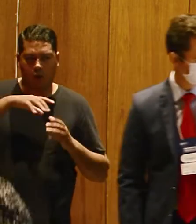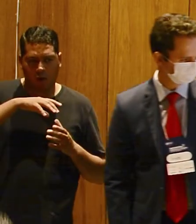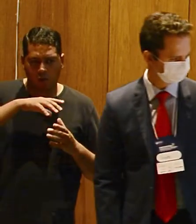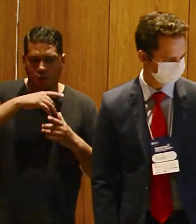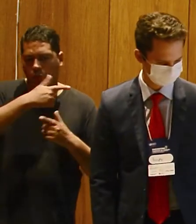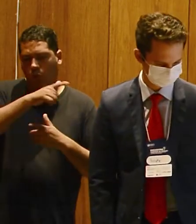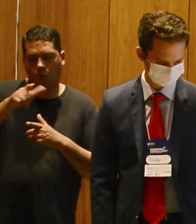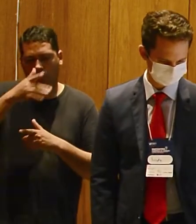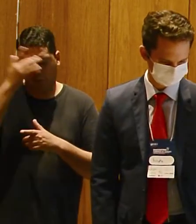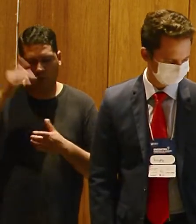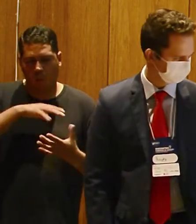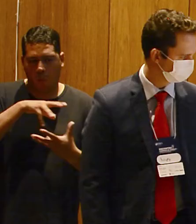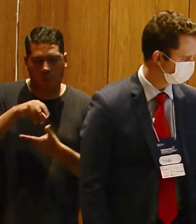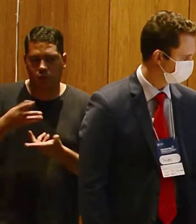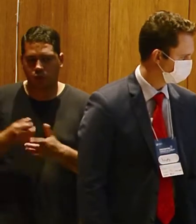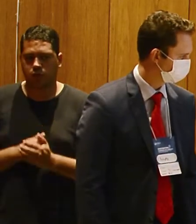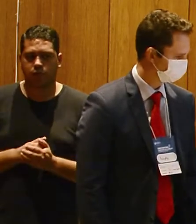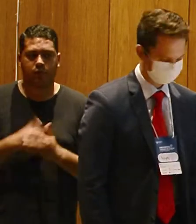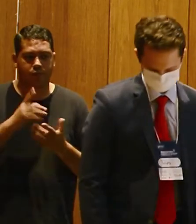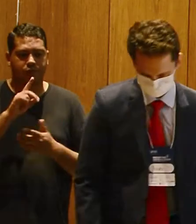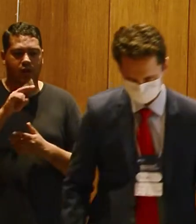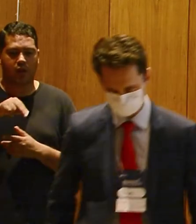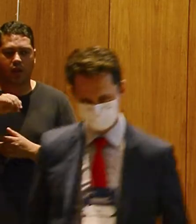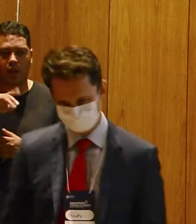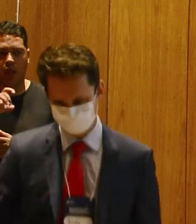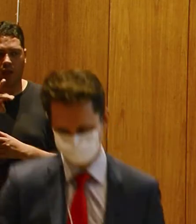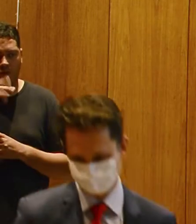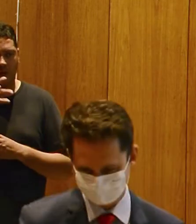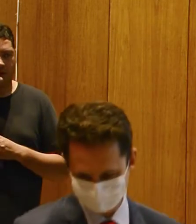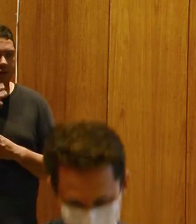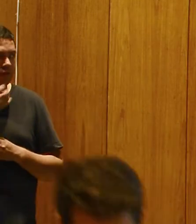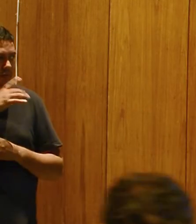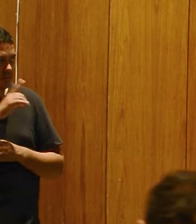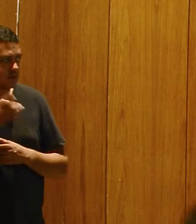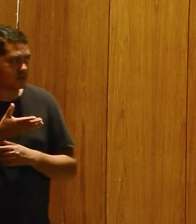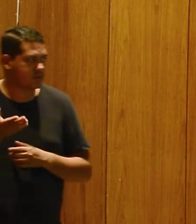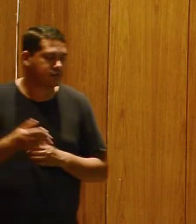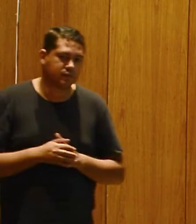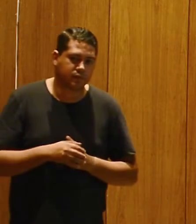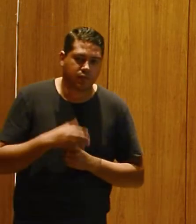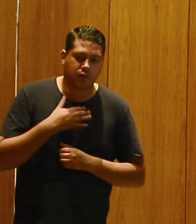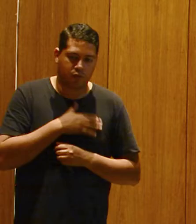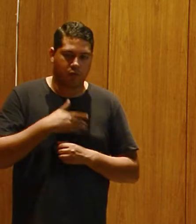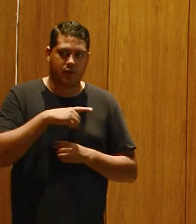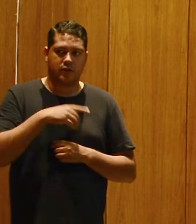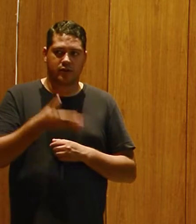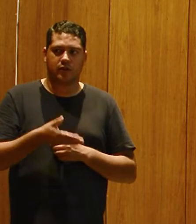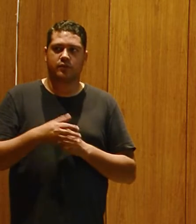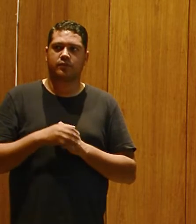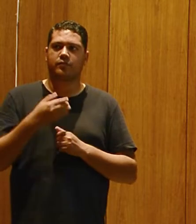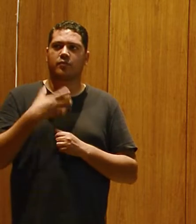Então, agora a Daniela vai falar um pouquinho pra gente. Bom dia a todos, é um prazer estar aqui com vocês. Eu